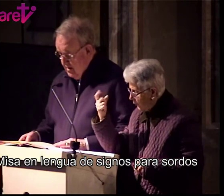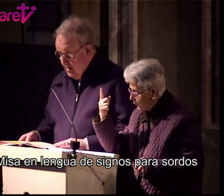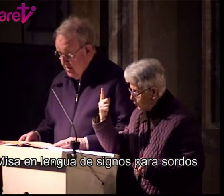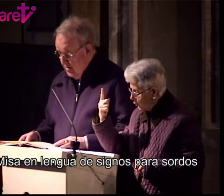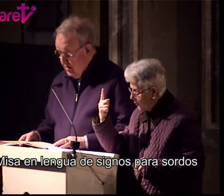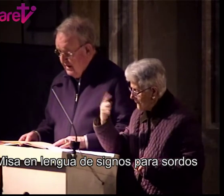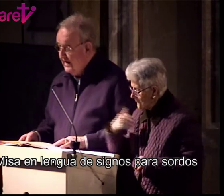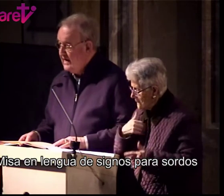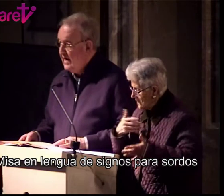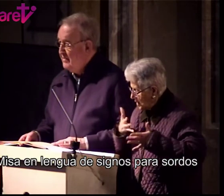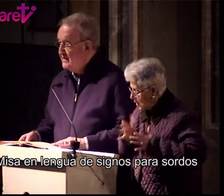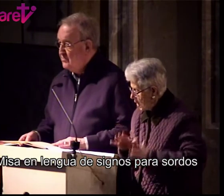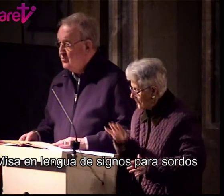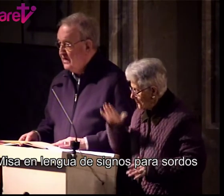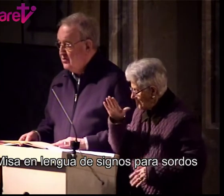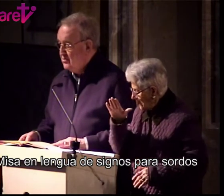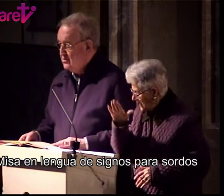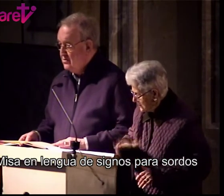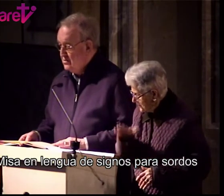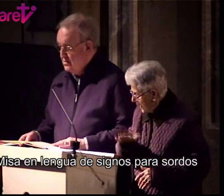¿no quedan ya más muchachos?